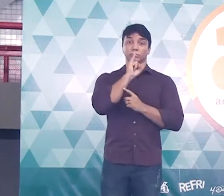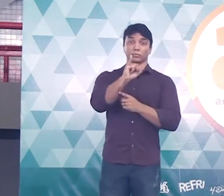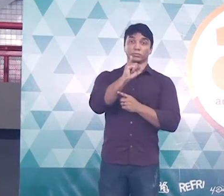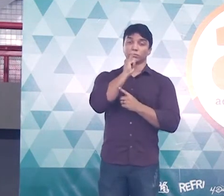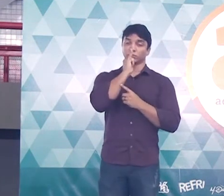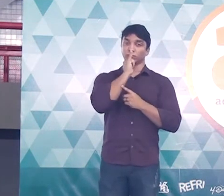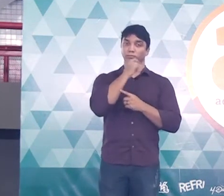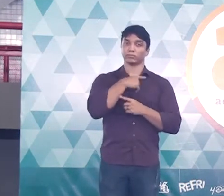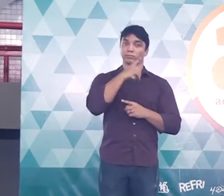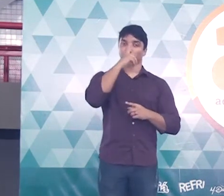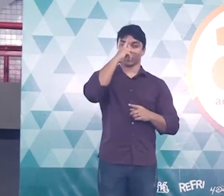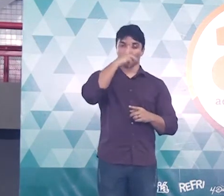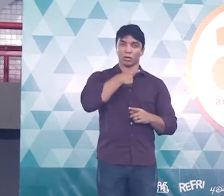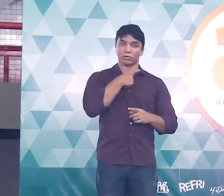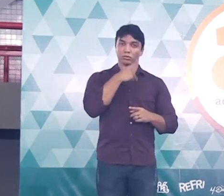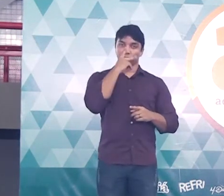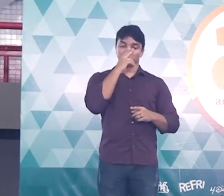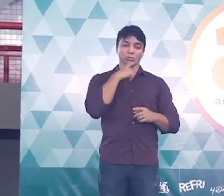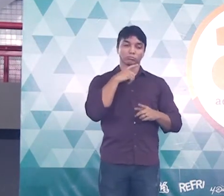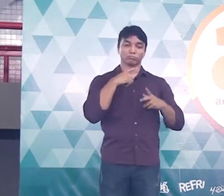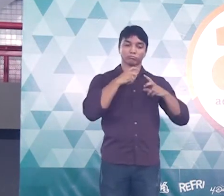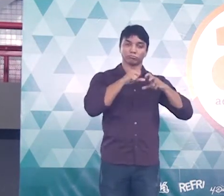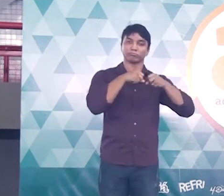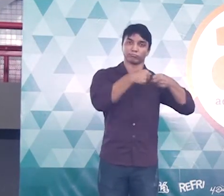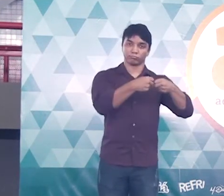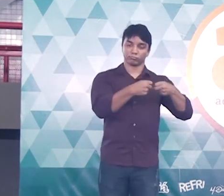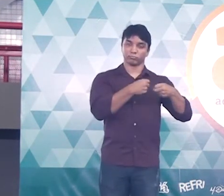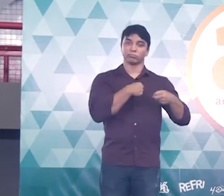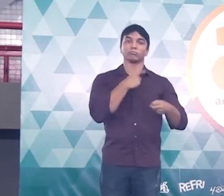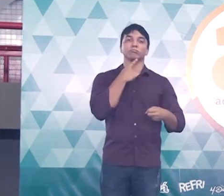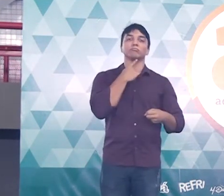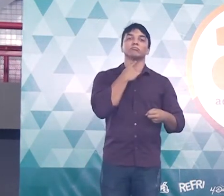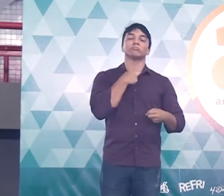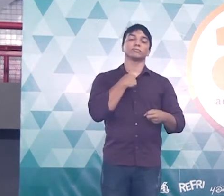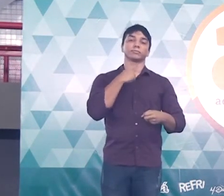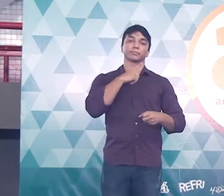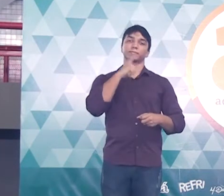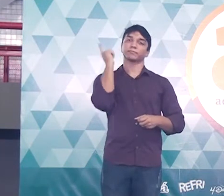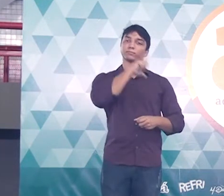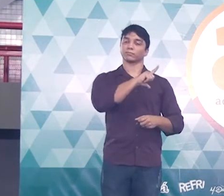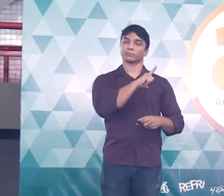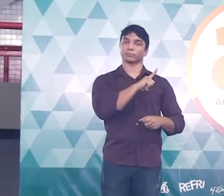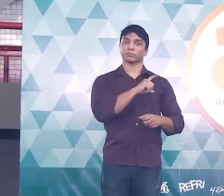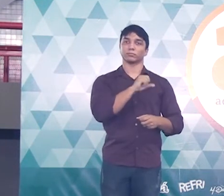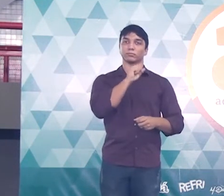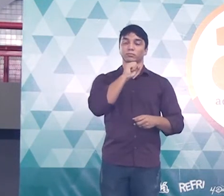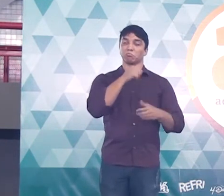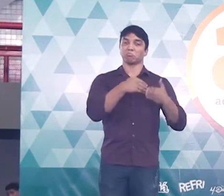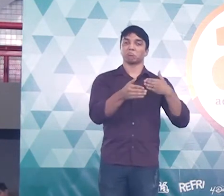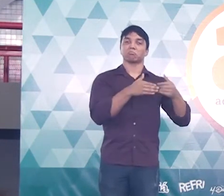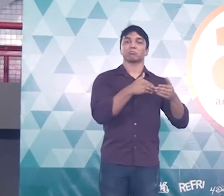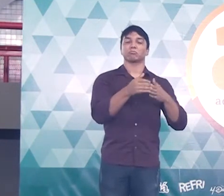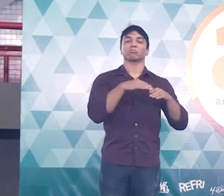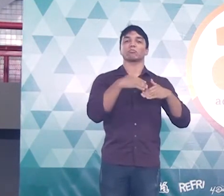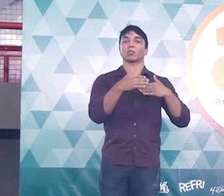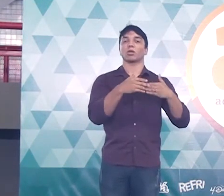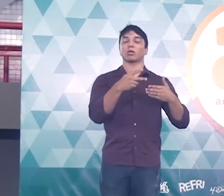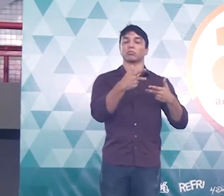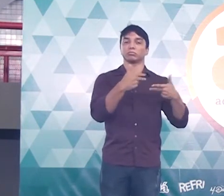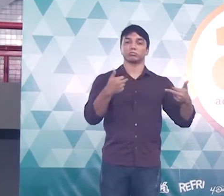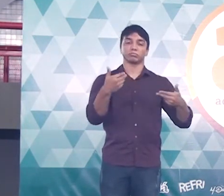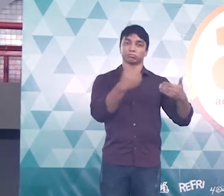estamos possuídos por uma inabalável determinação, conseguiremos superá-los, independente das